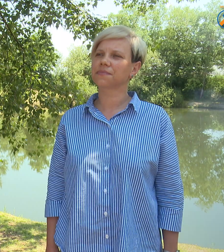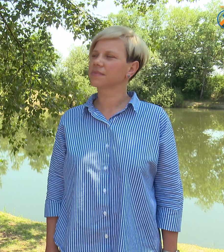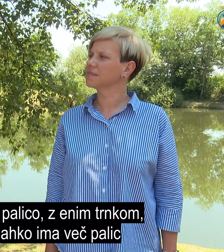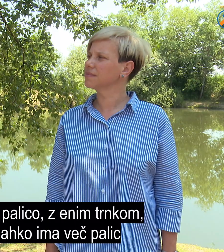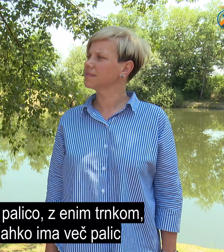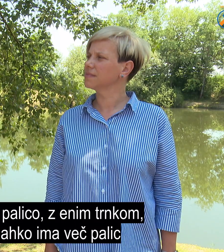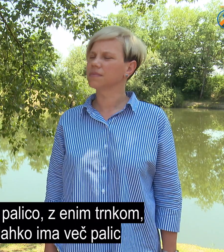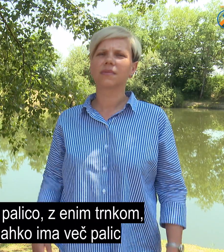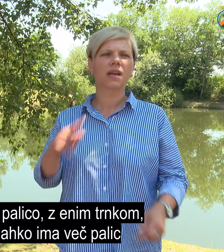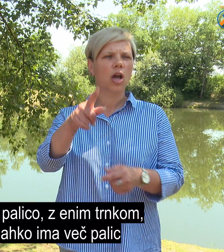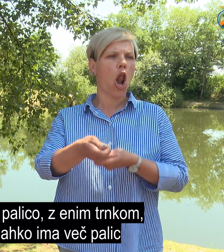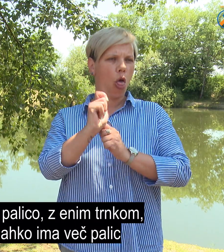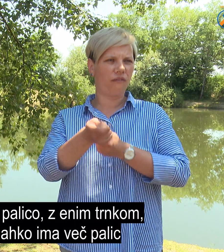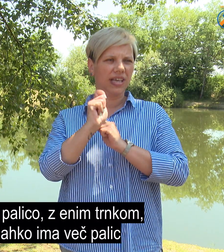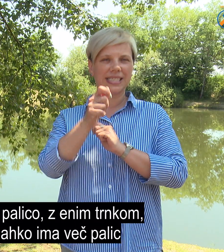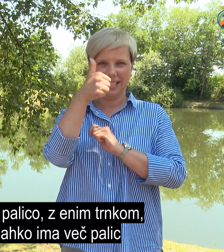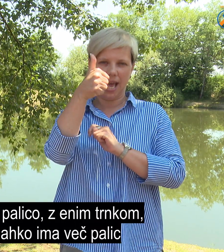Lovi se z eno palco,